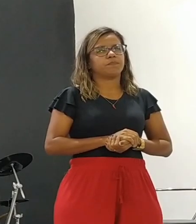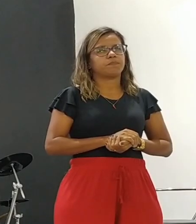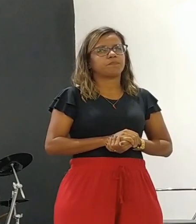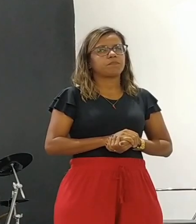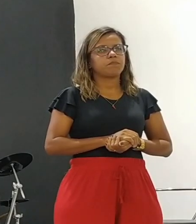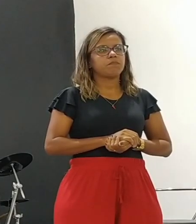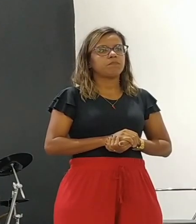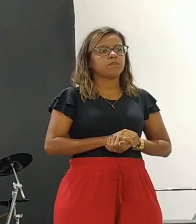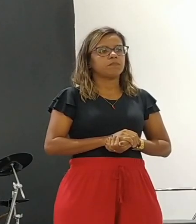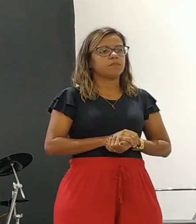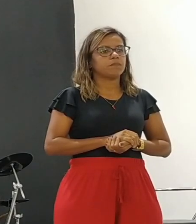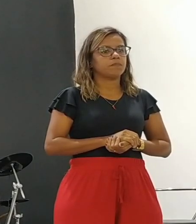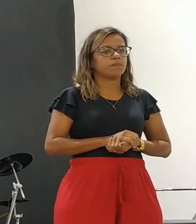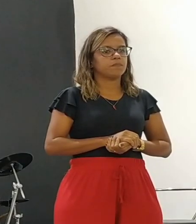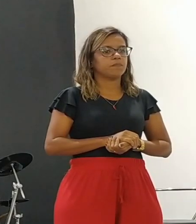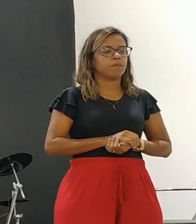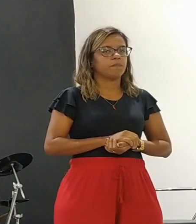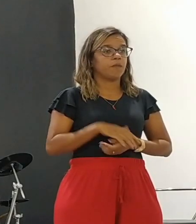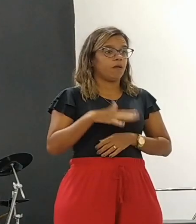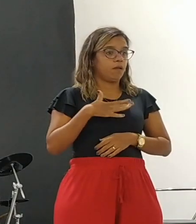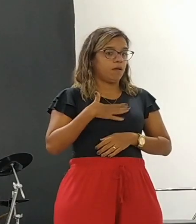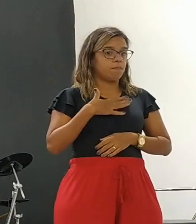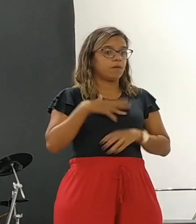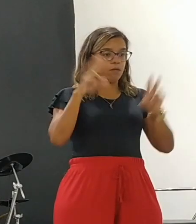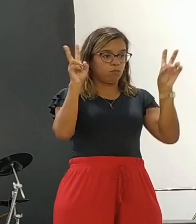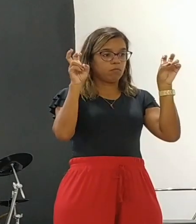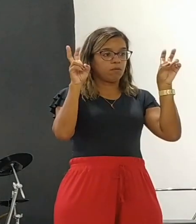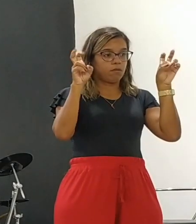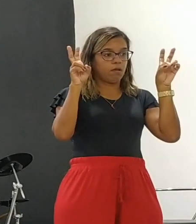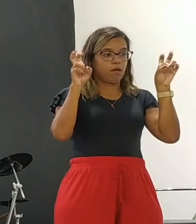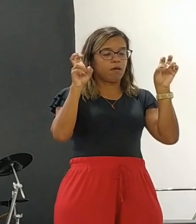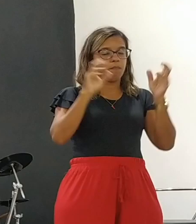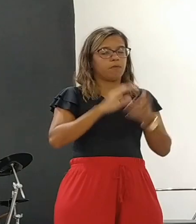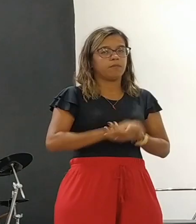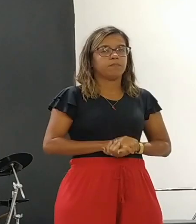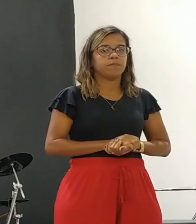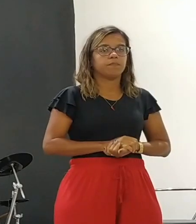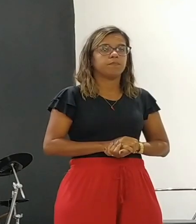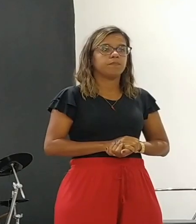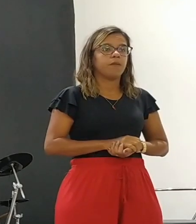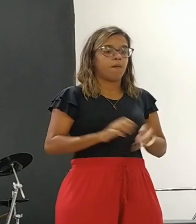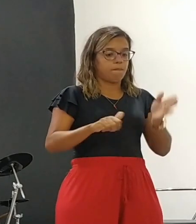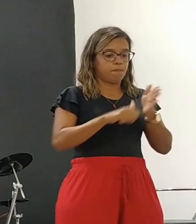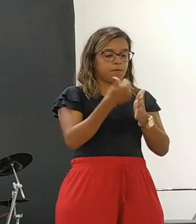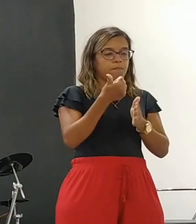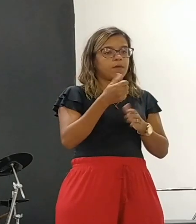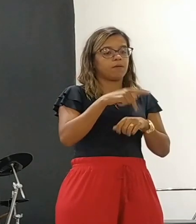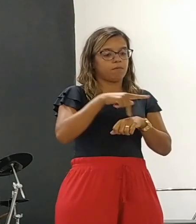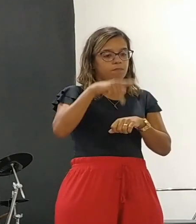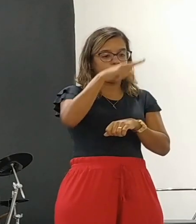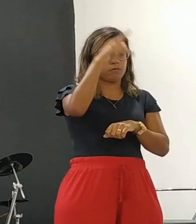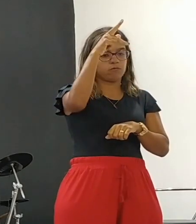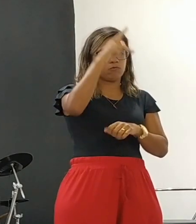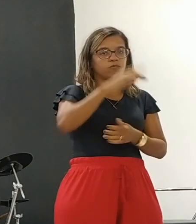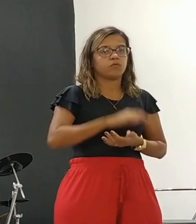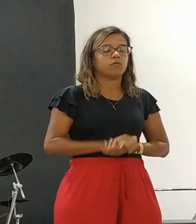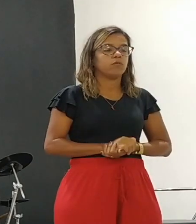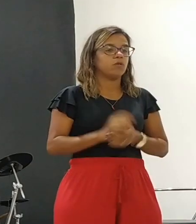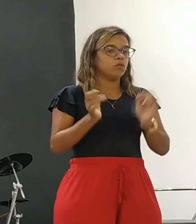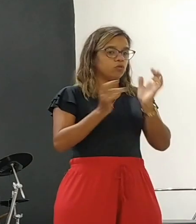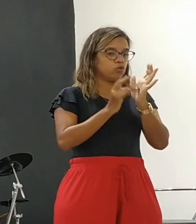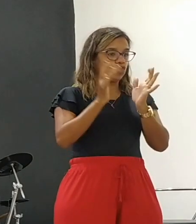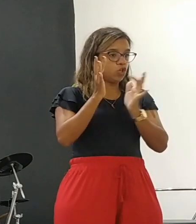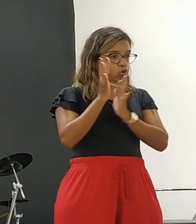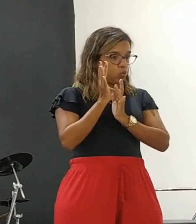Quem tem a sua Bíblia aí, na minha tem até aqui o título: a instituição da primeira Páscoa. Nós vamos ver que Jesus é